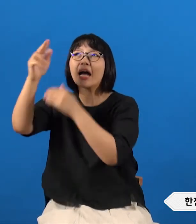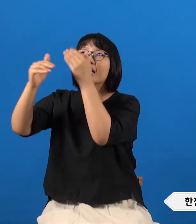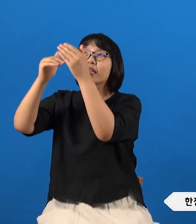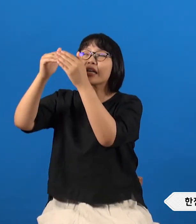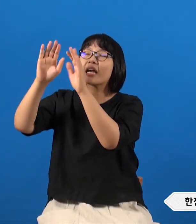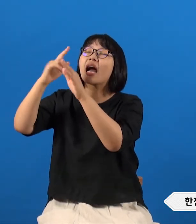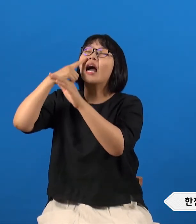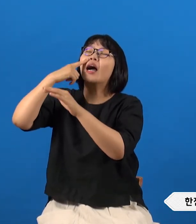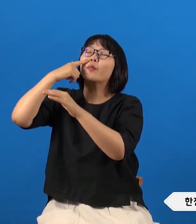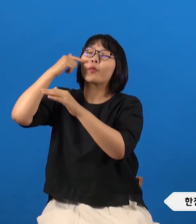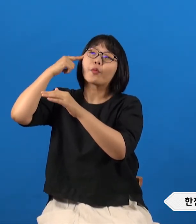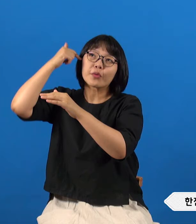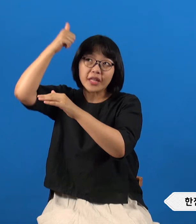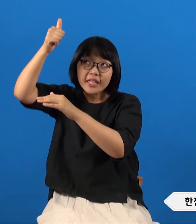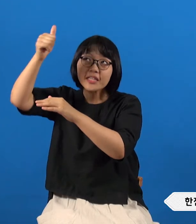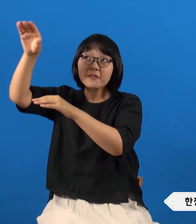있잖아요.